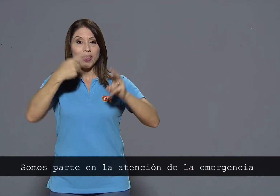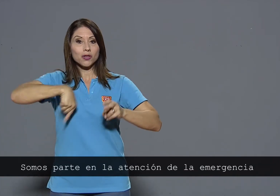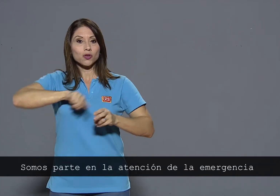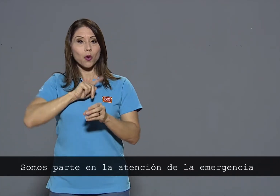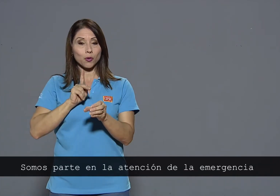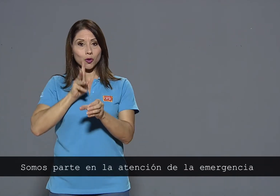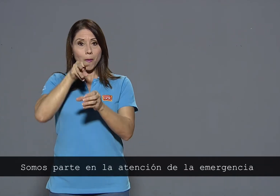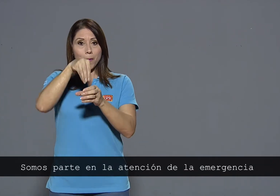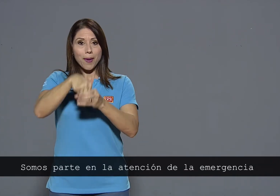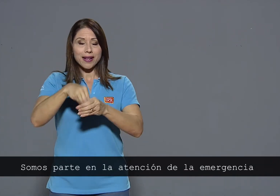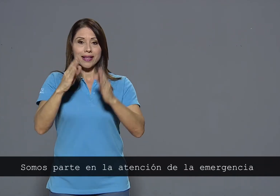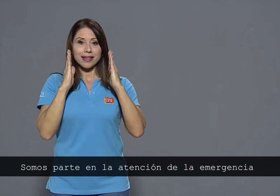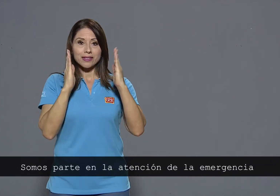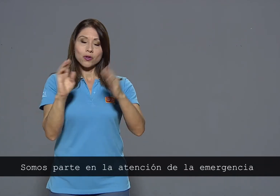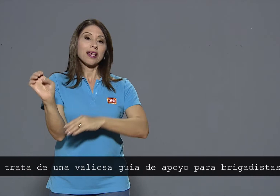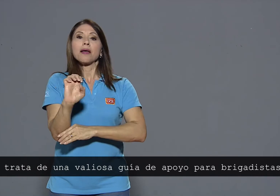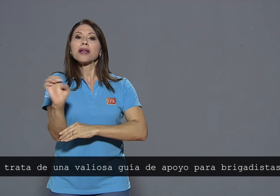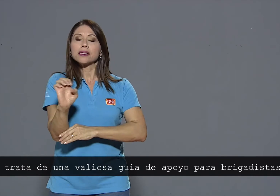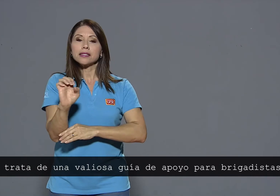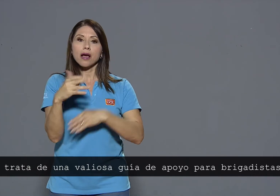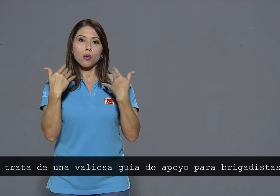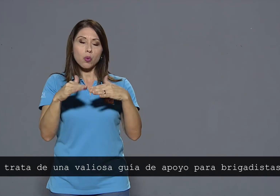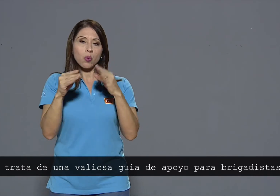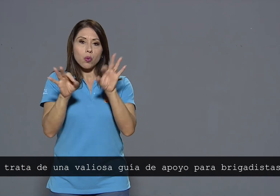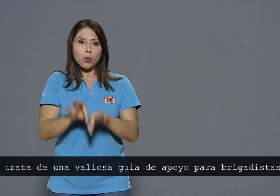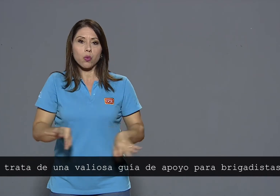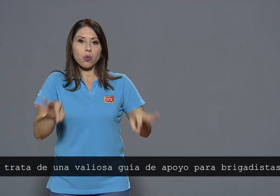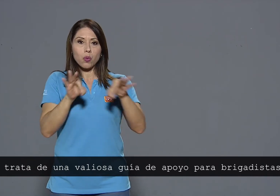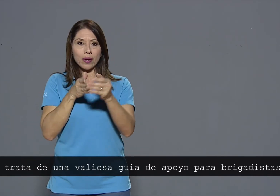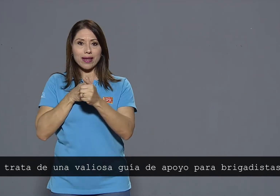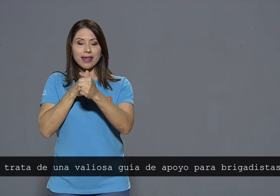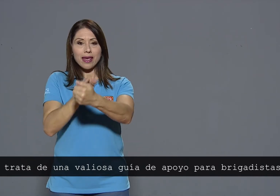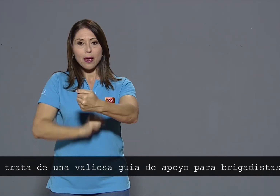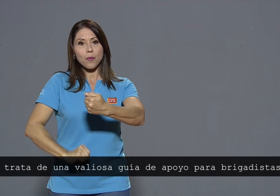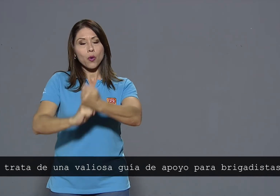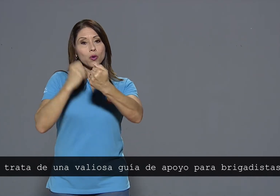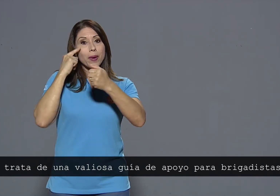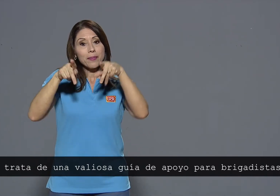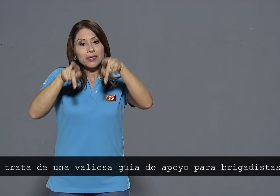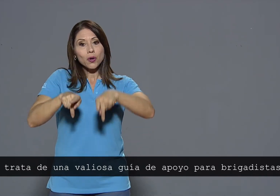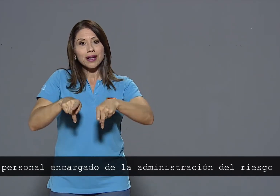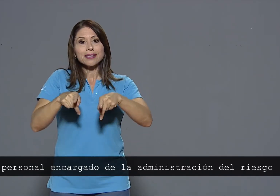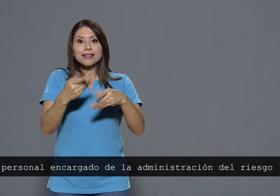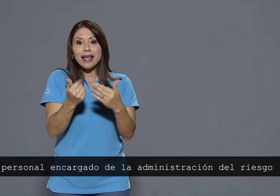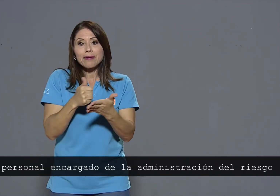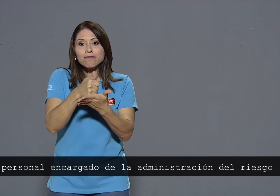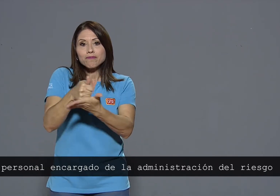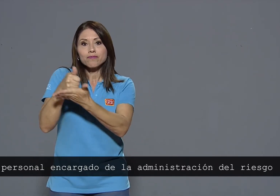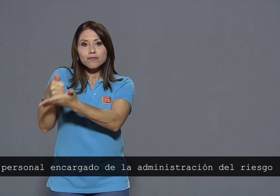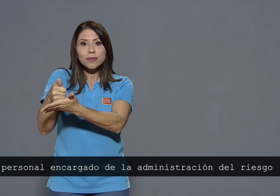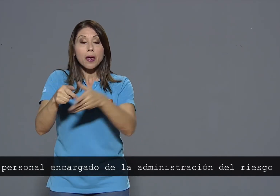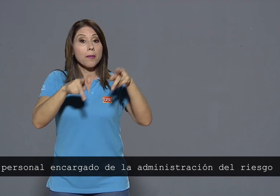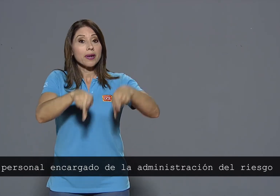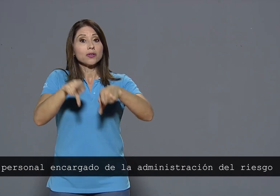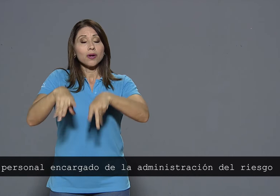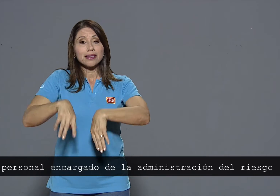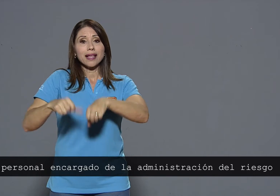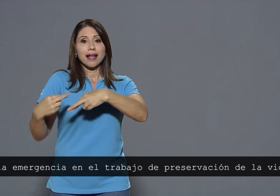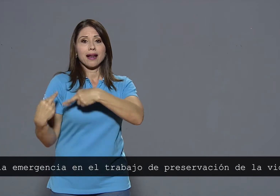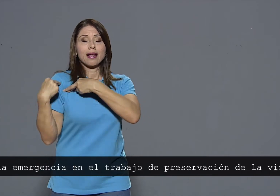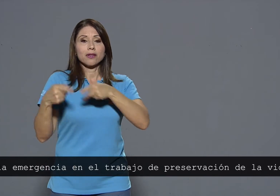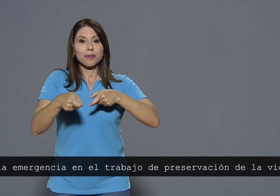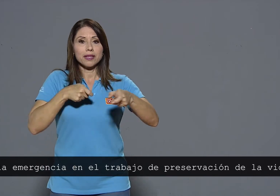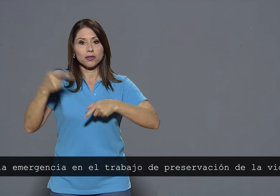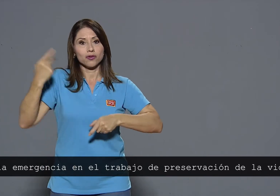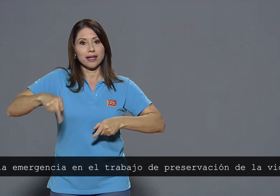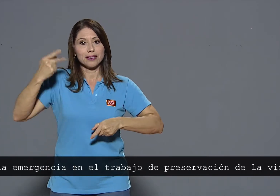Somos Parte en la Atención de la Emergencia se trata de una valiosa guía de apoyo para brigadistas, personal encargado de la administración del riesgo